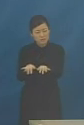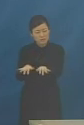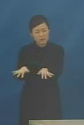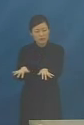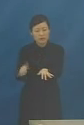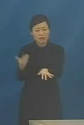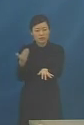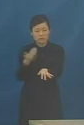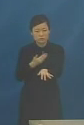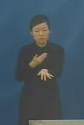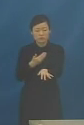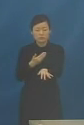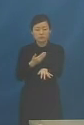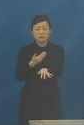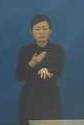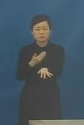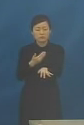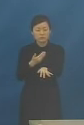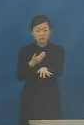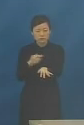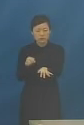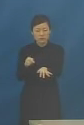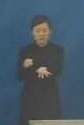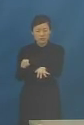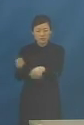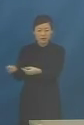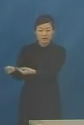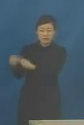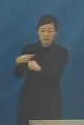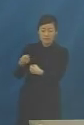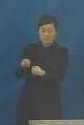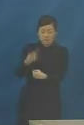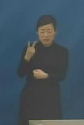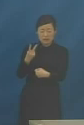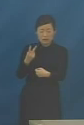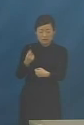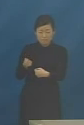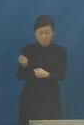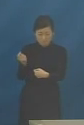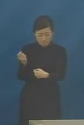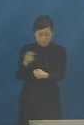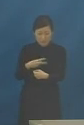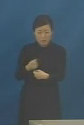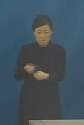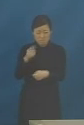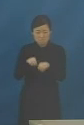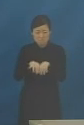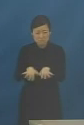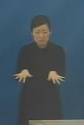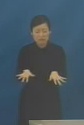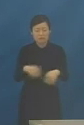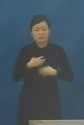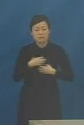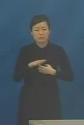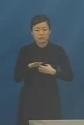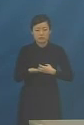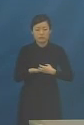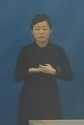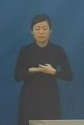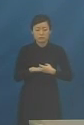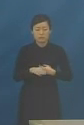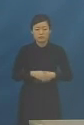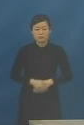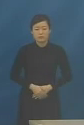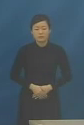あの入ってくるとまたパーッと広がる可能性もあるというただあの本県の場合